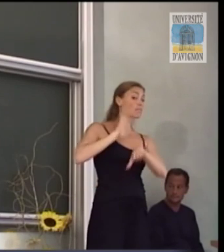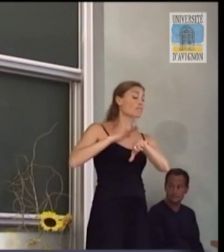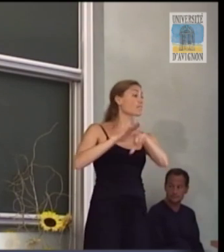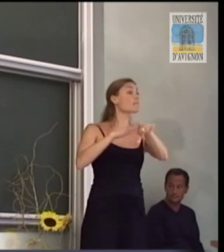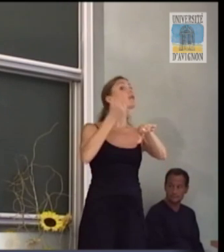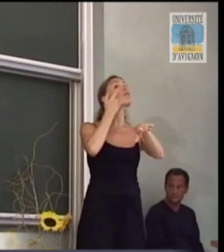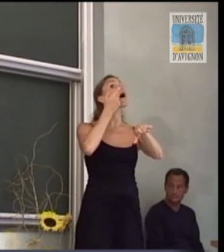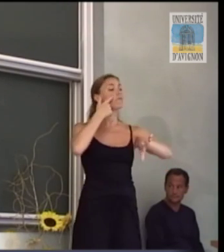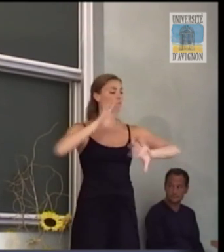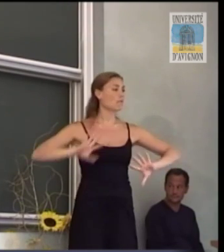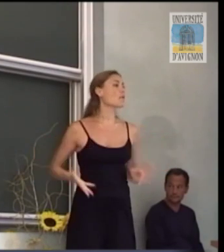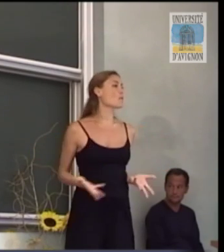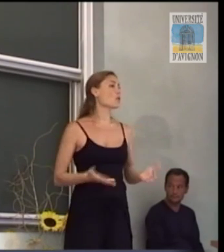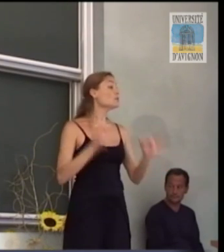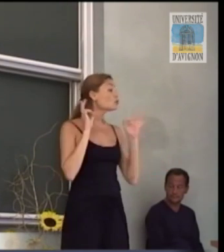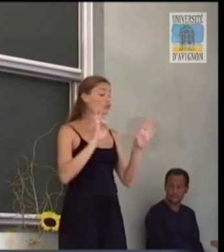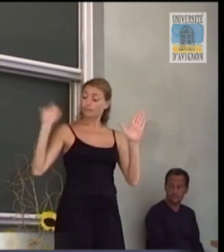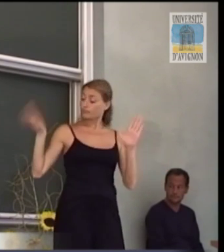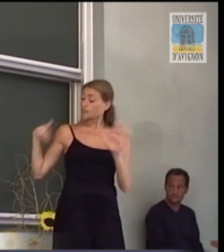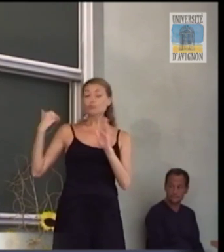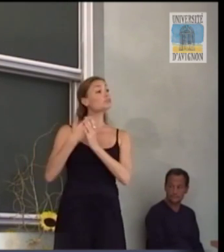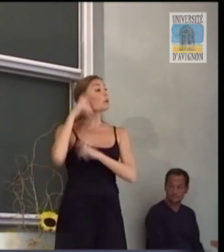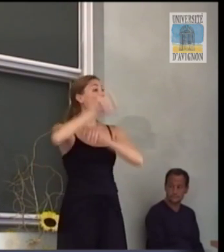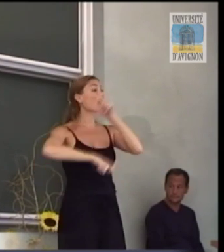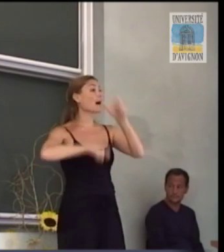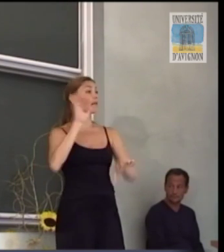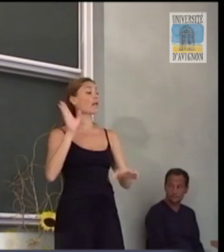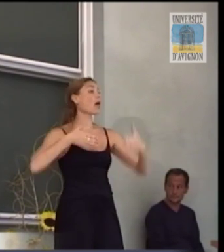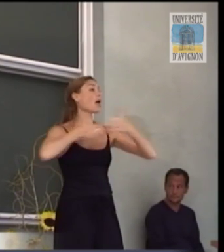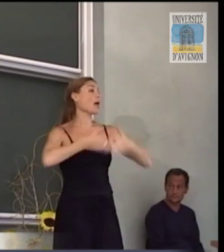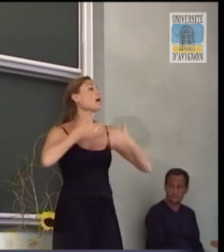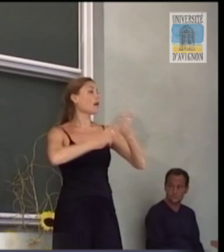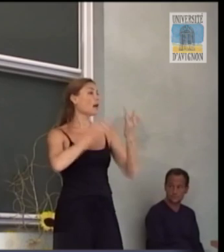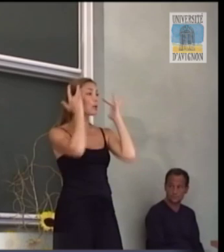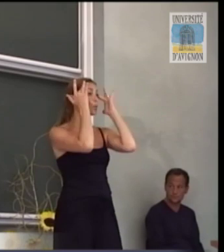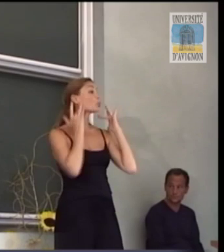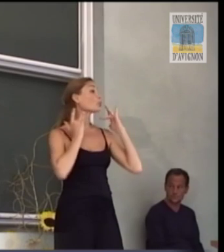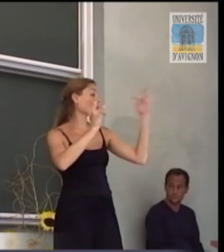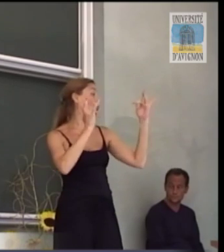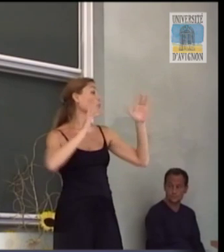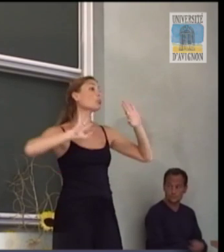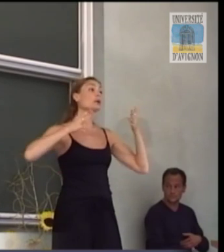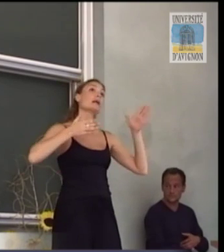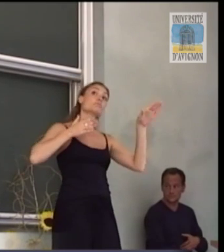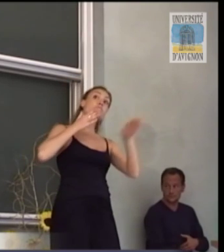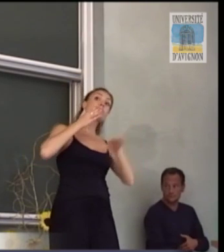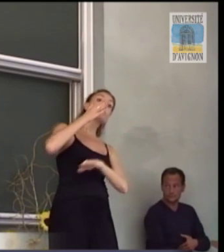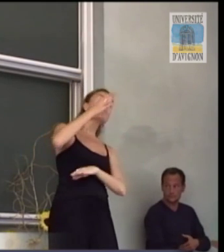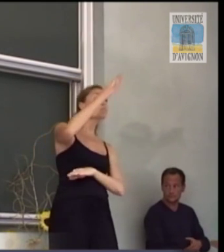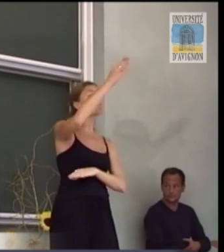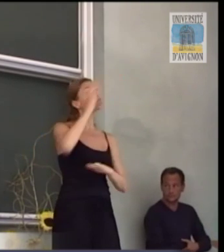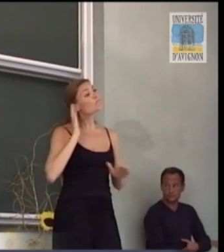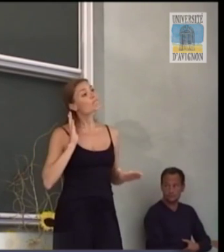ces personnes qui n'ont pas eu accès à la culture vont peut-être, d'une manière